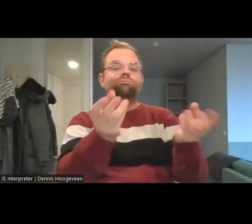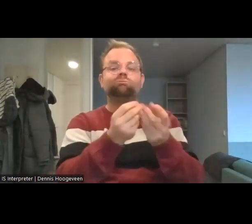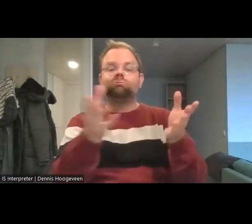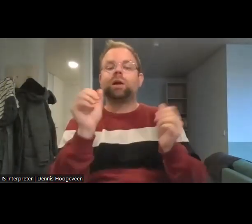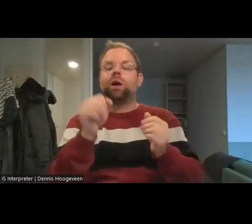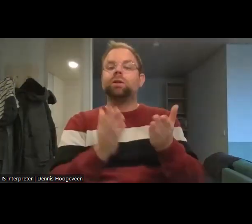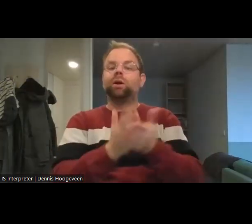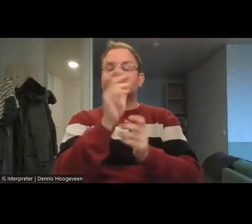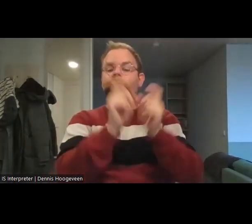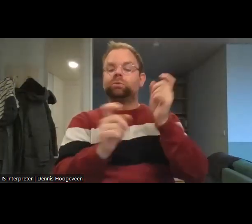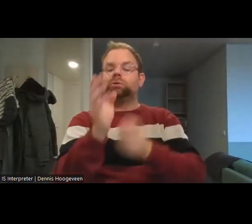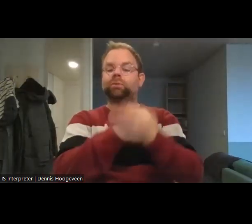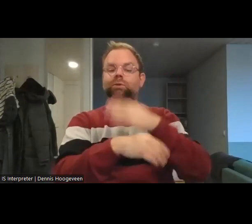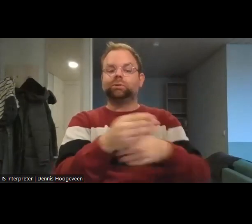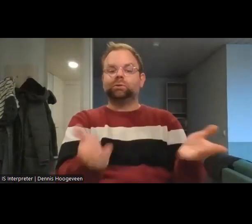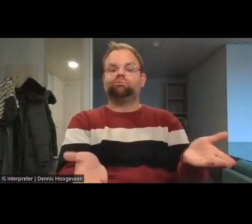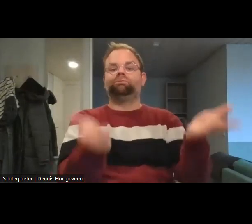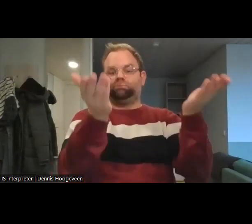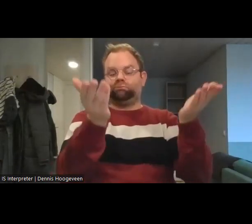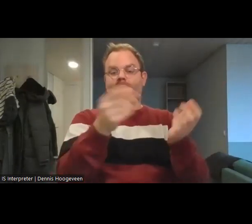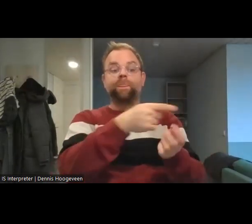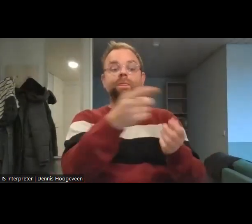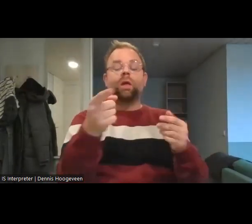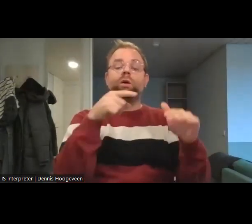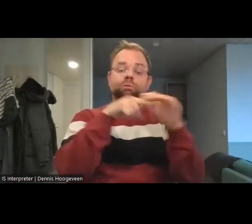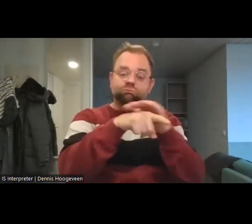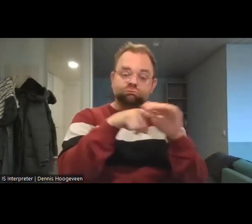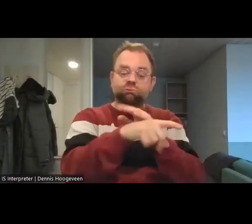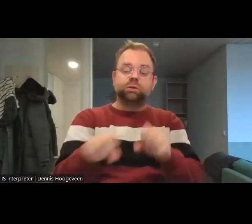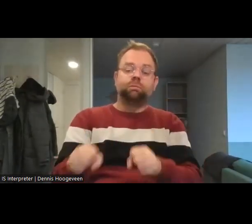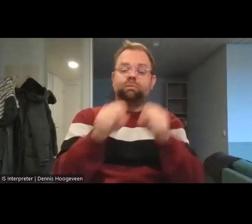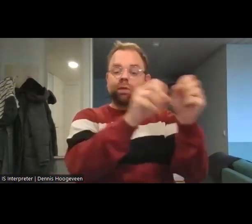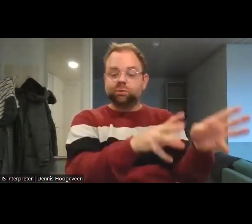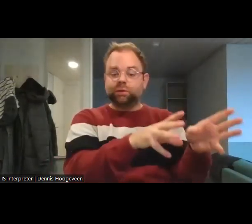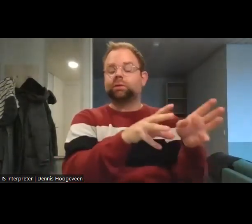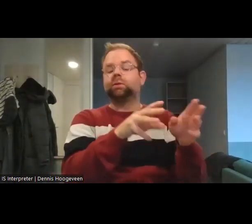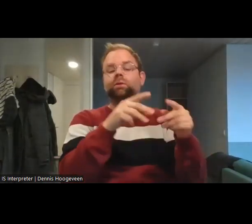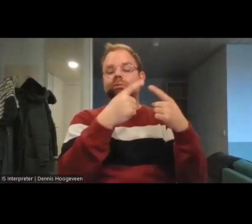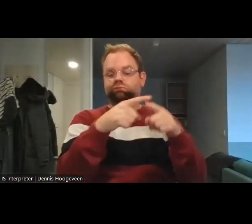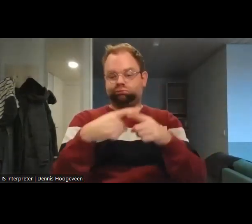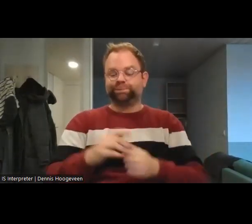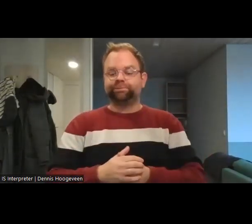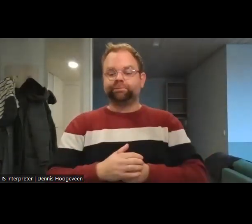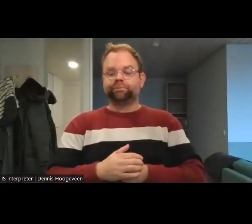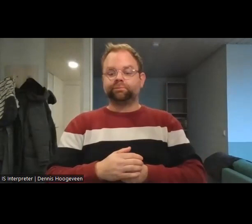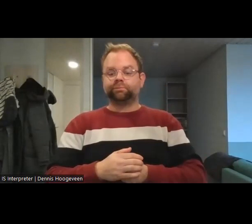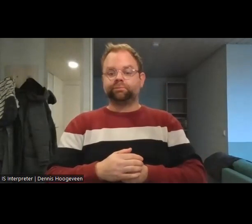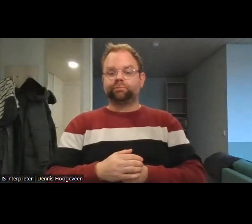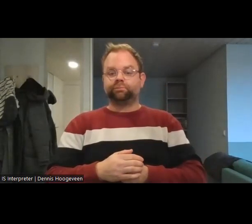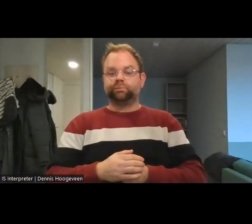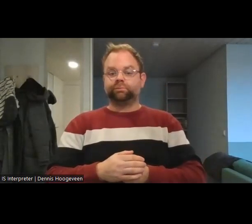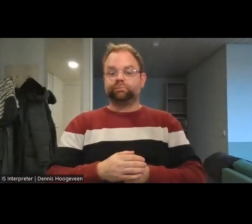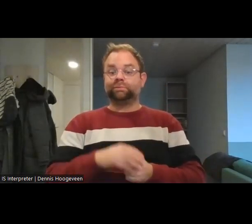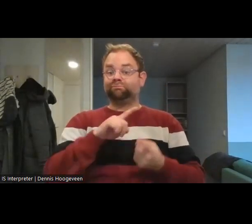qui sont forcés de déplacer, ainsi de suite. Nous avons aussi eu un webinaire sur le forum global des réfugiés. Alors,